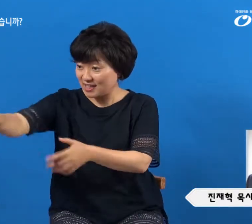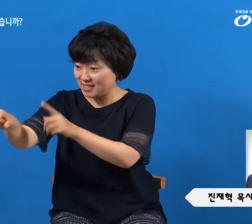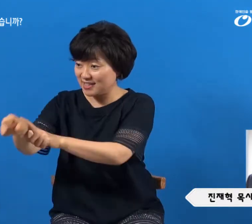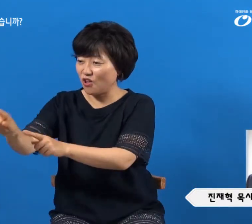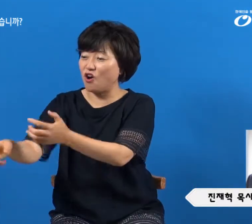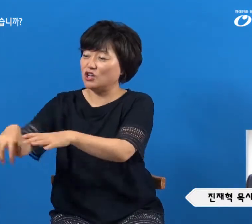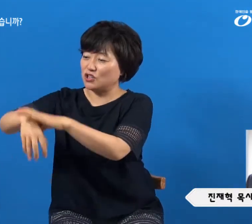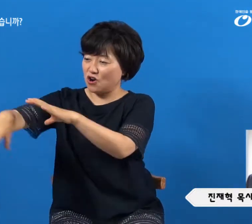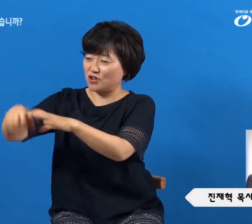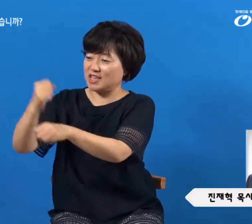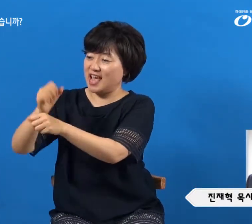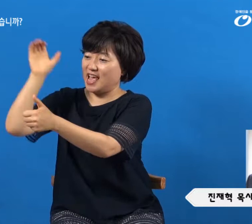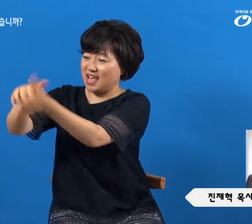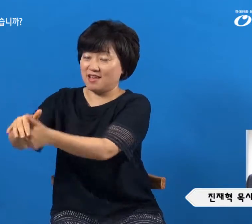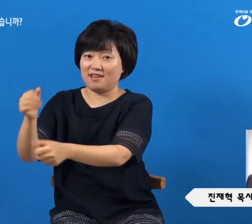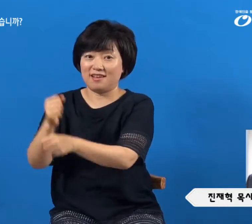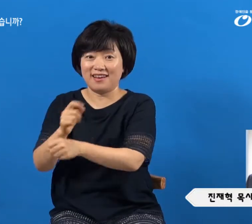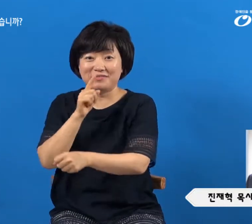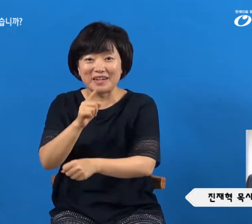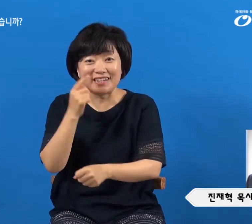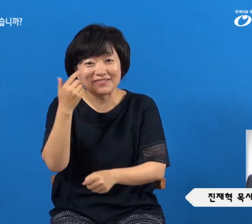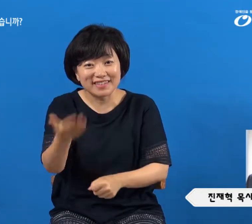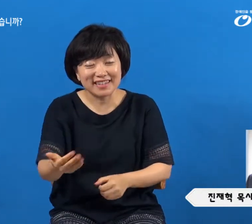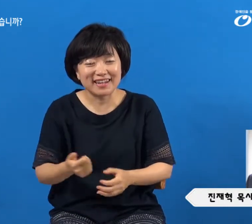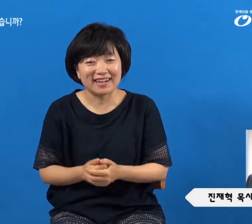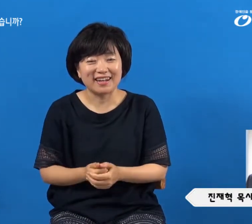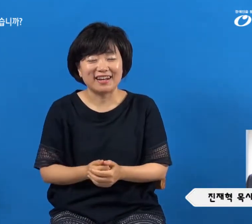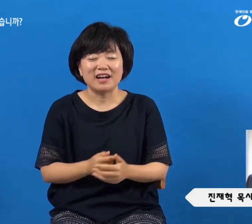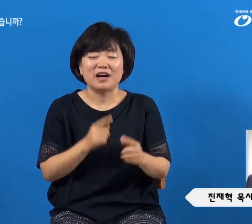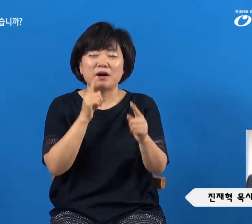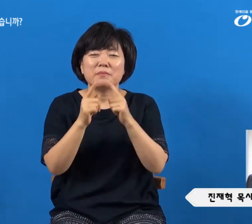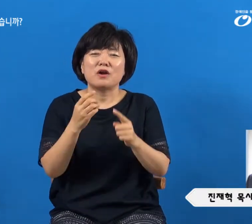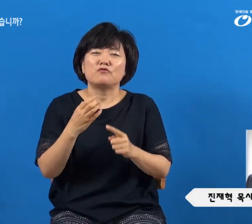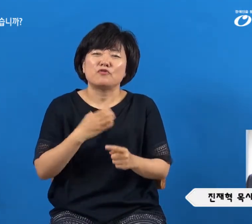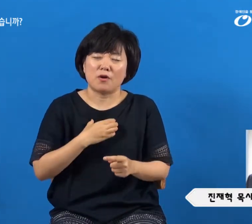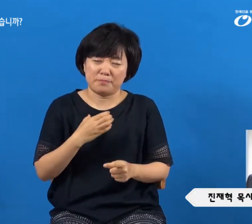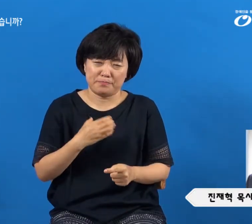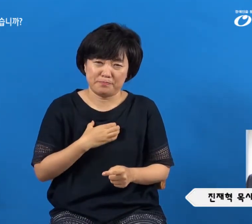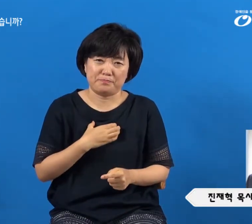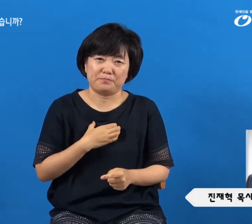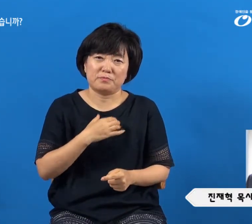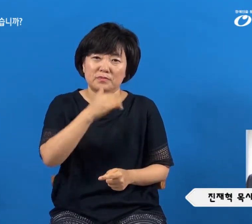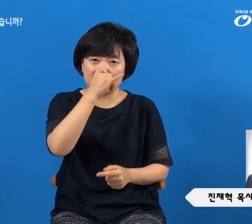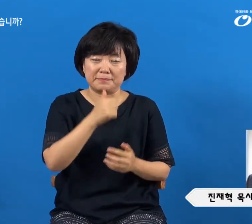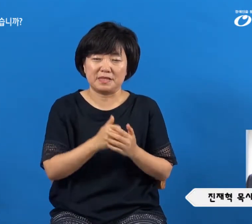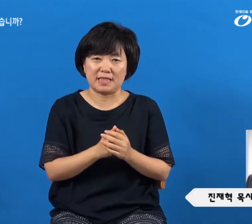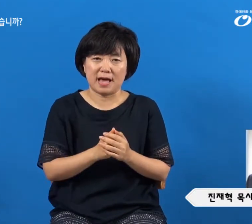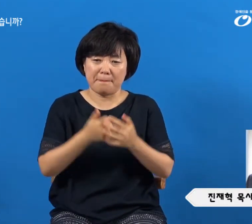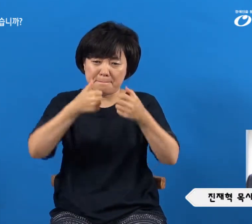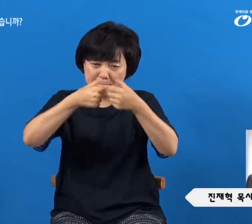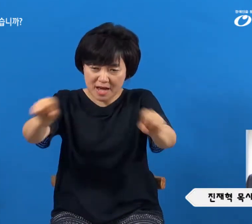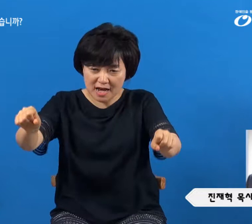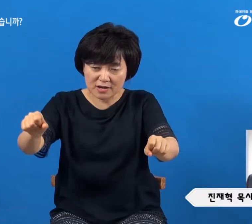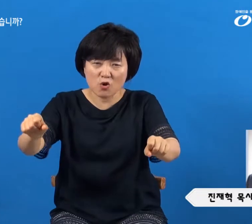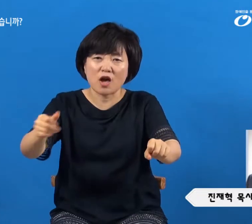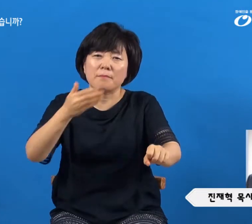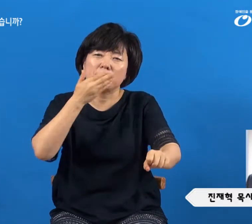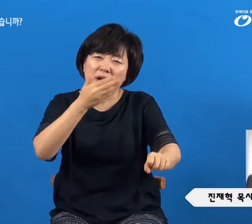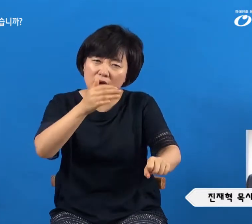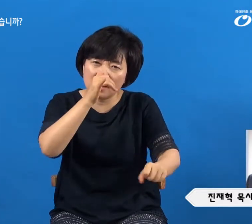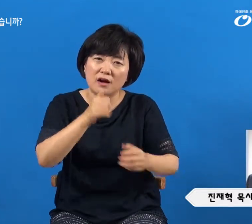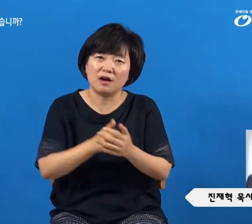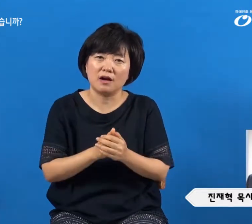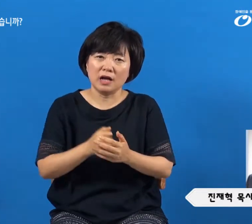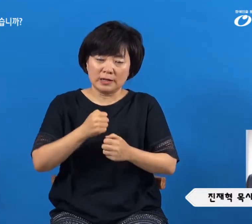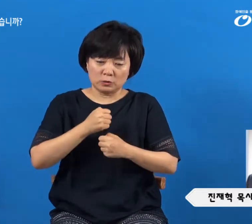합니까? 말에는 위험성이 있습니다. 파괴력이 있습니다. 조심하라고